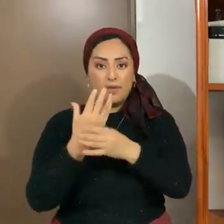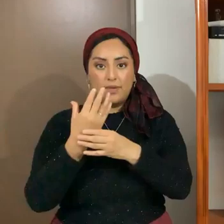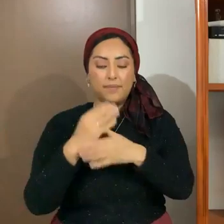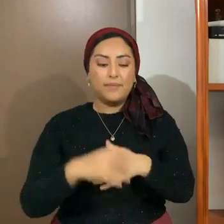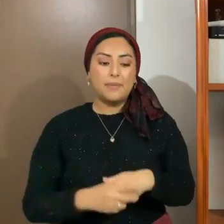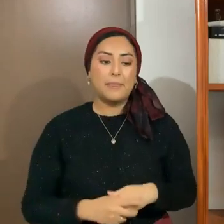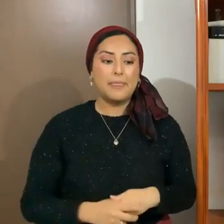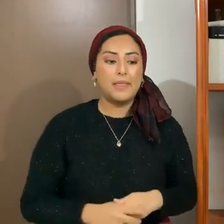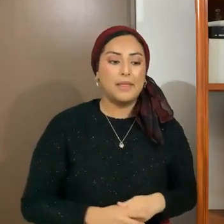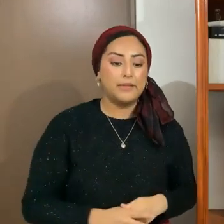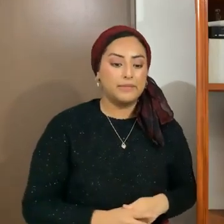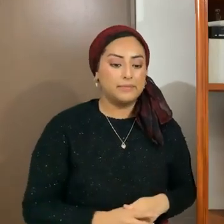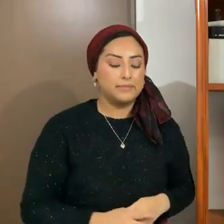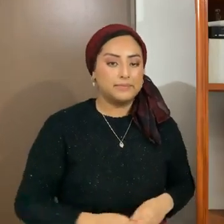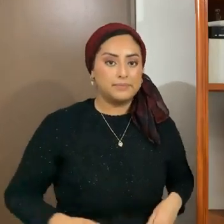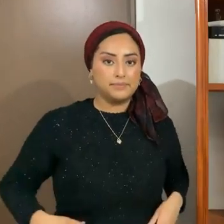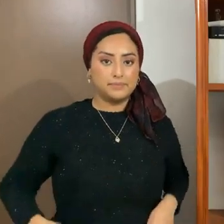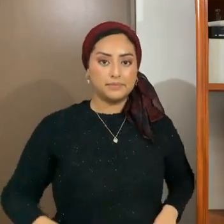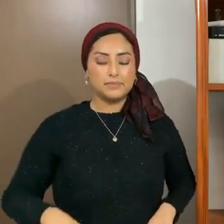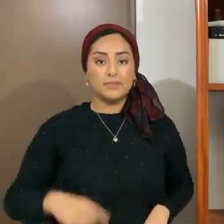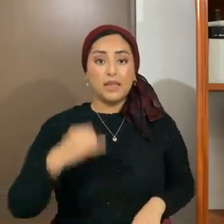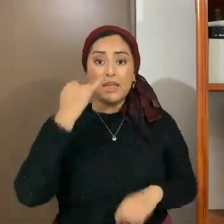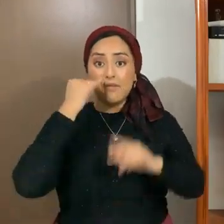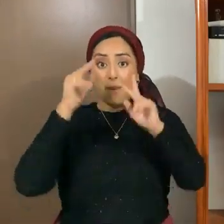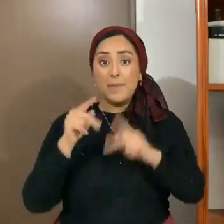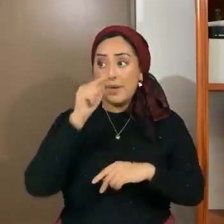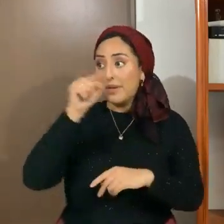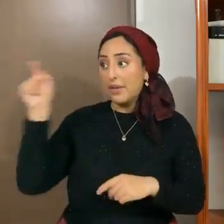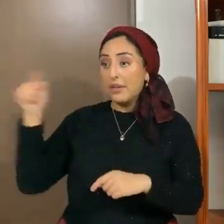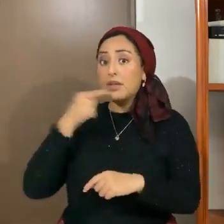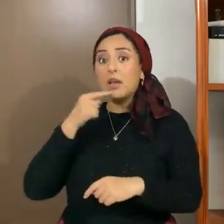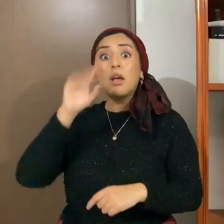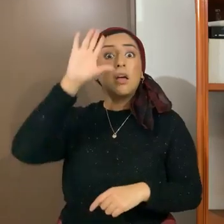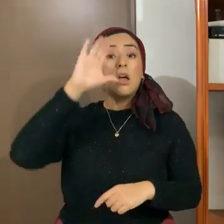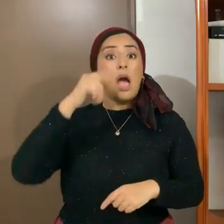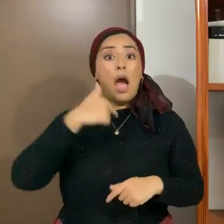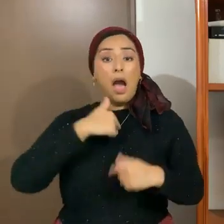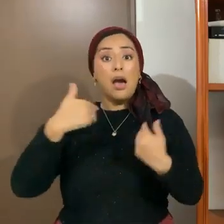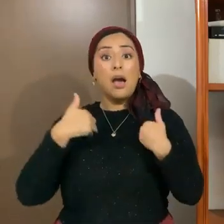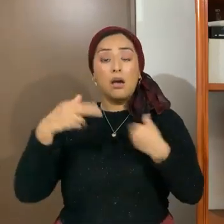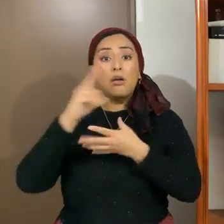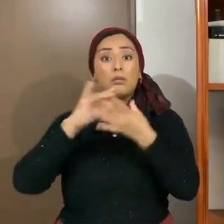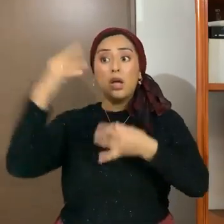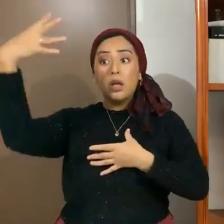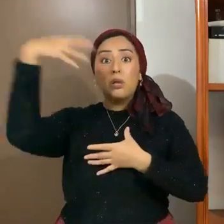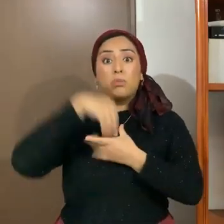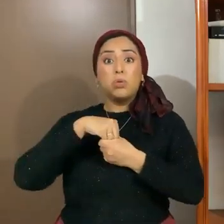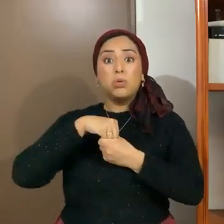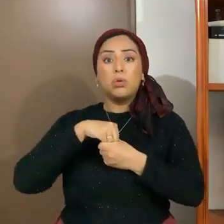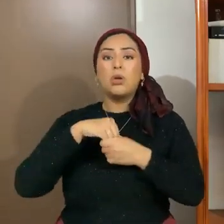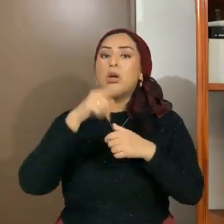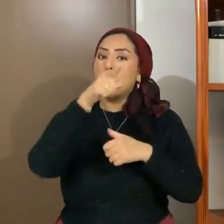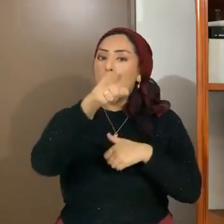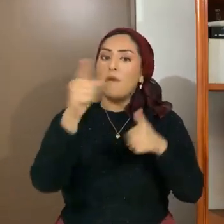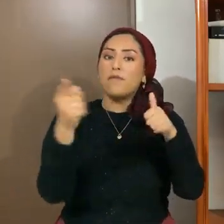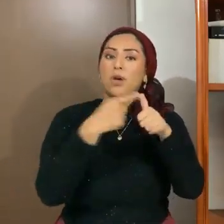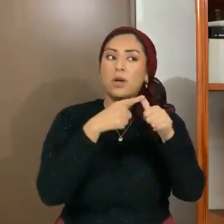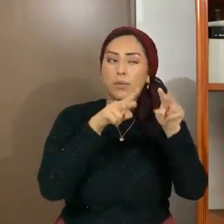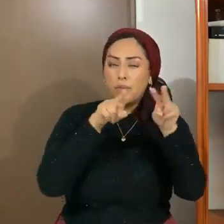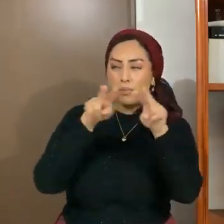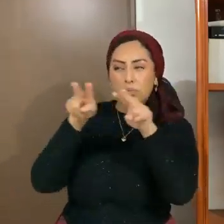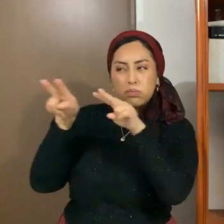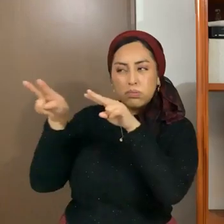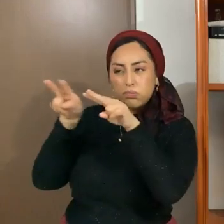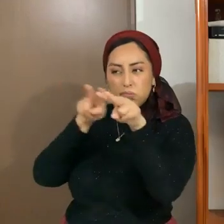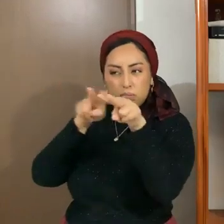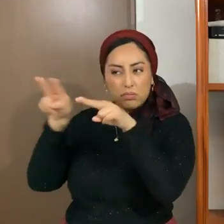te diga que tiene los dones, ve que realmente tenga los frutos. Una cantidad de personas en el mundo dicen, voy a